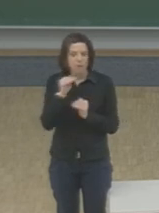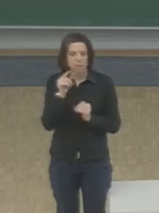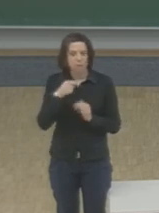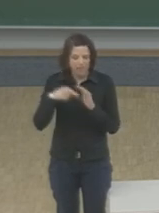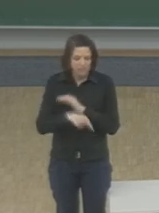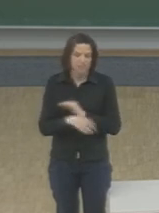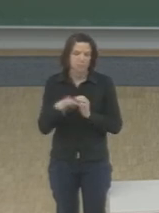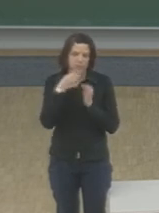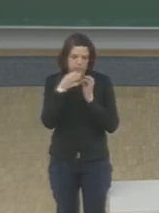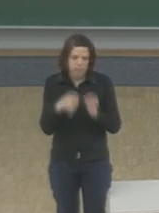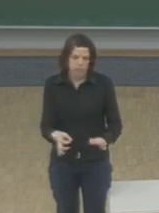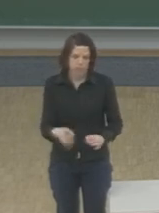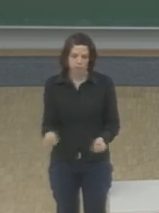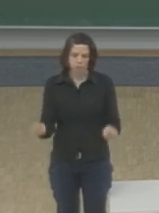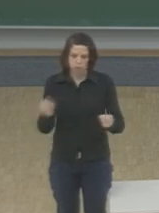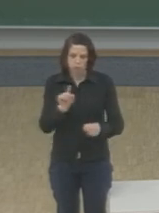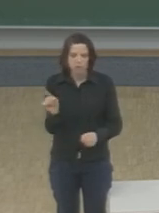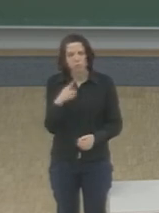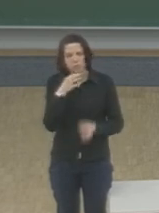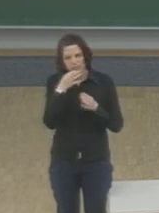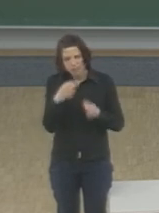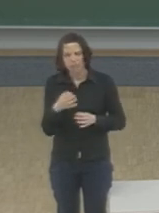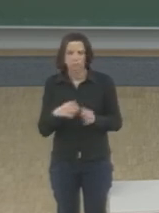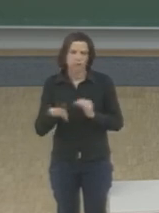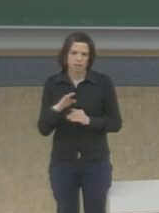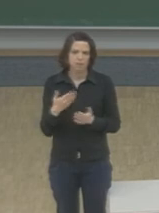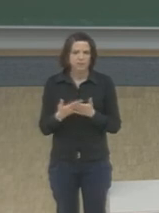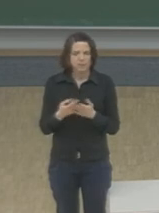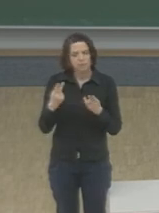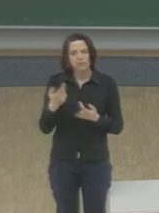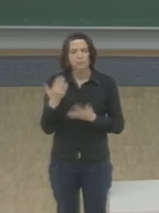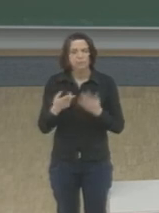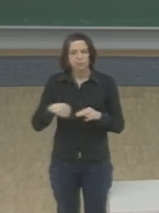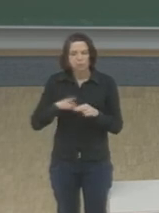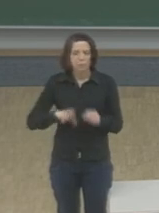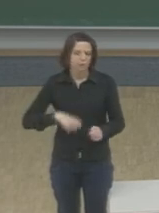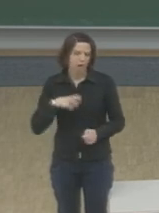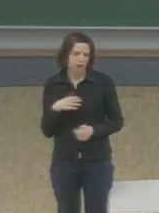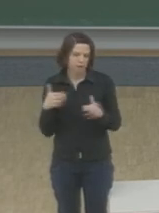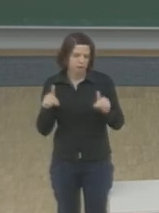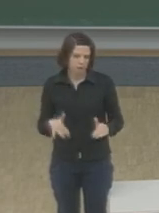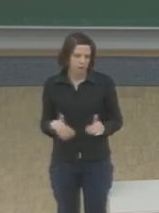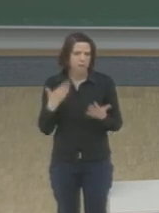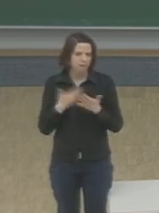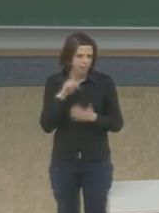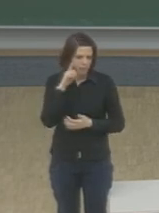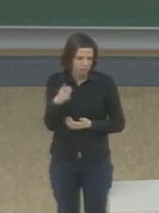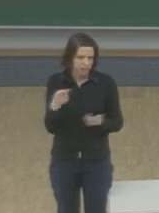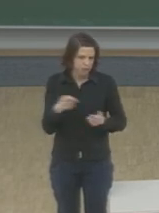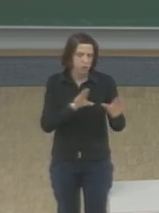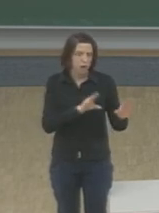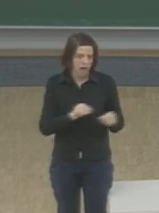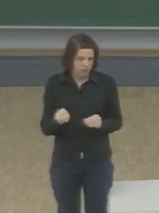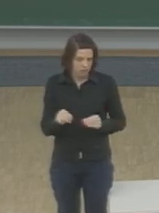den mathematisch-sachkundlichen Doppelcharakter angeht. Ich denke, wir tun im Allgemeinen weder den Anwendungen noch